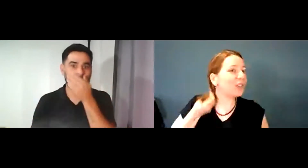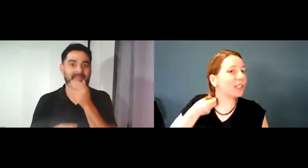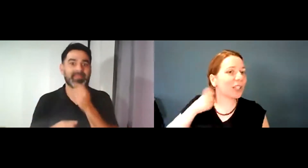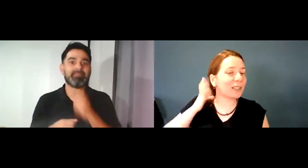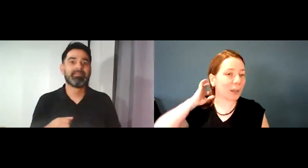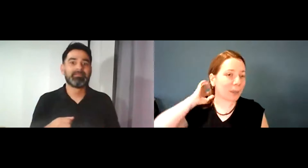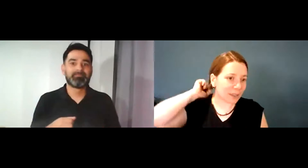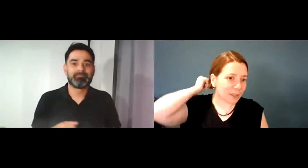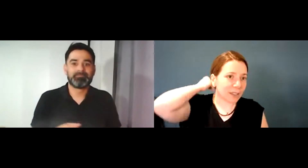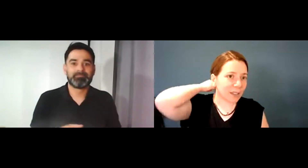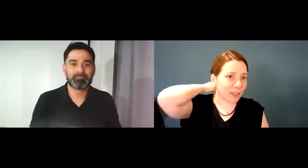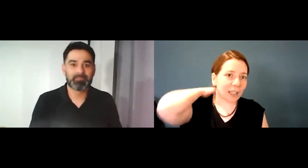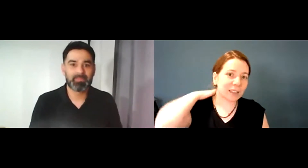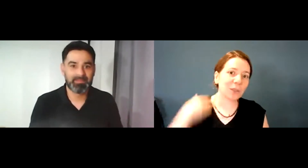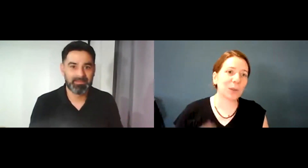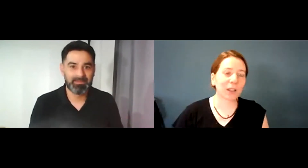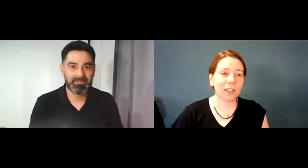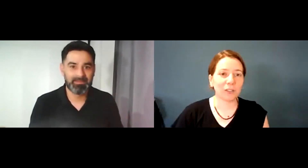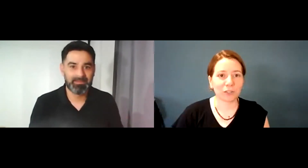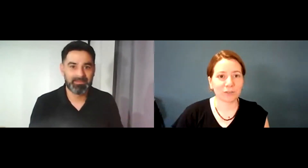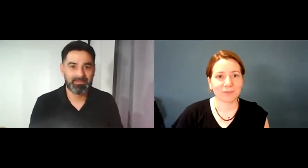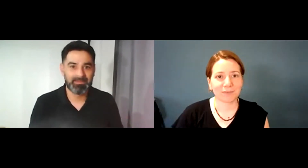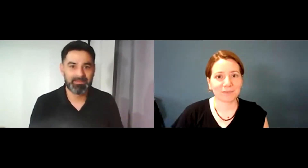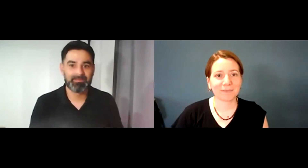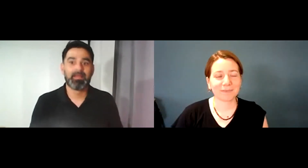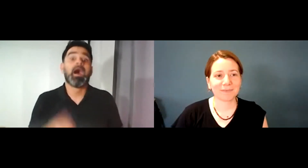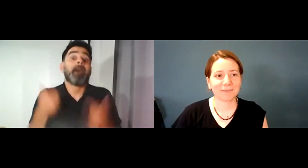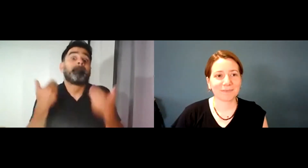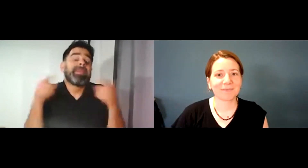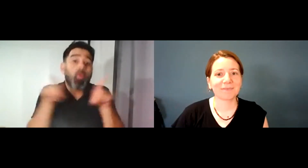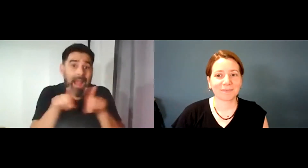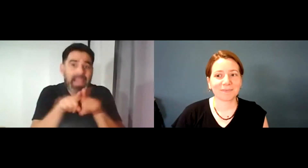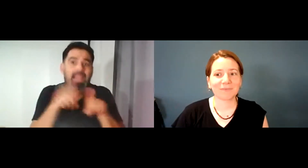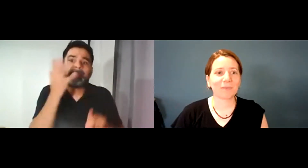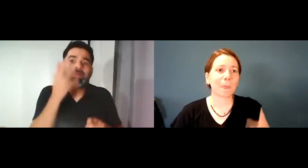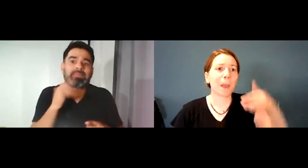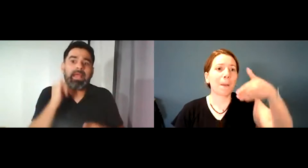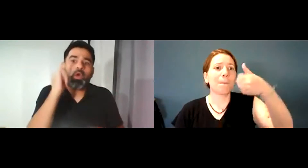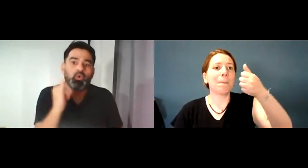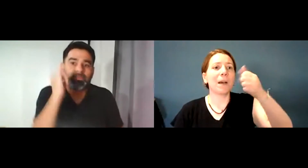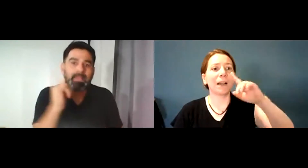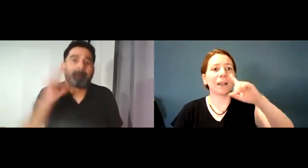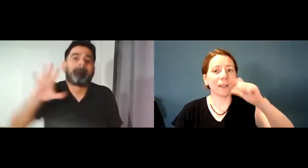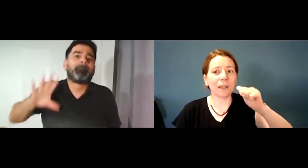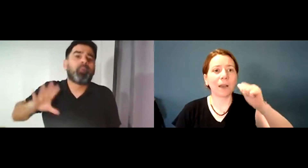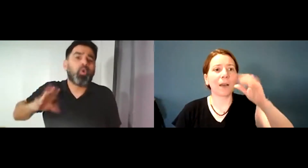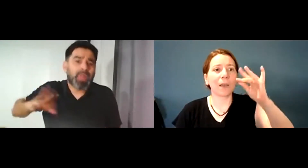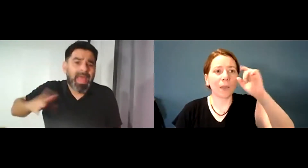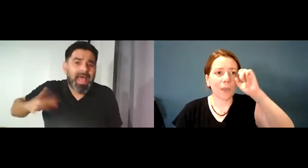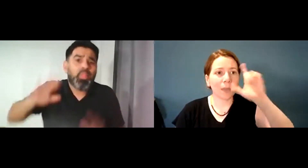ya estaban de antes, guardaditos. A mí me costó muchísimo, porque no me salía, porque